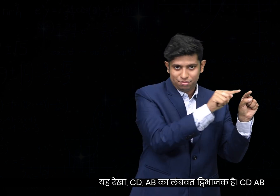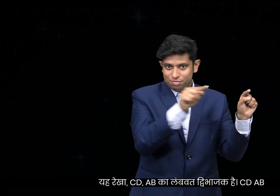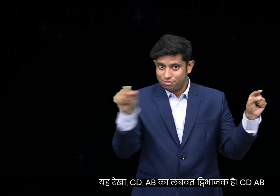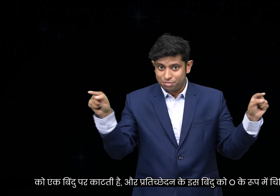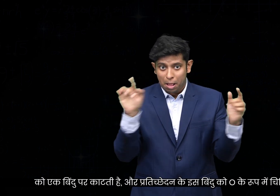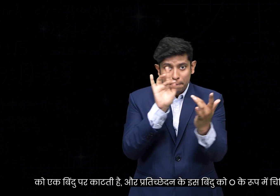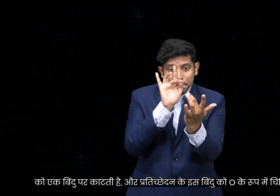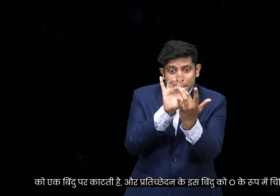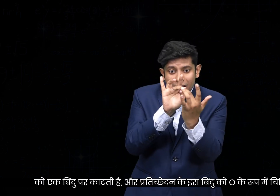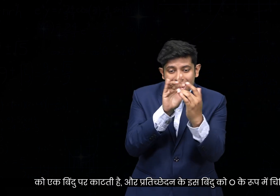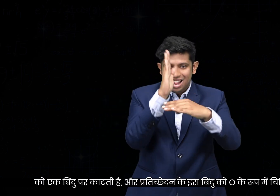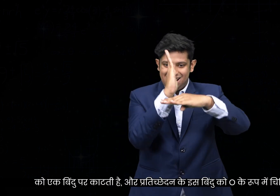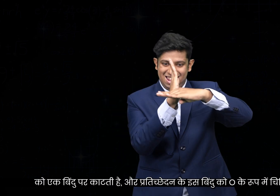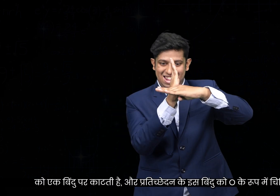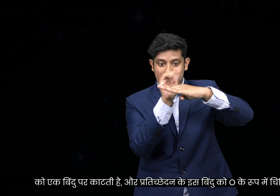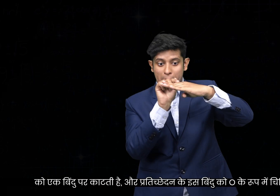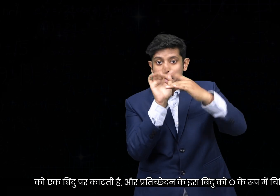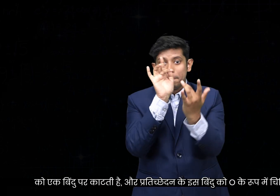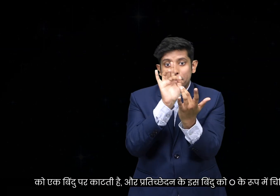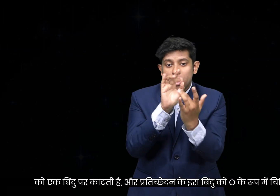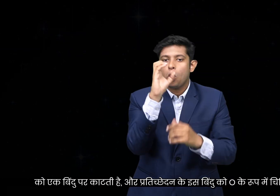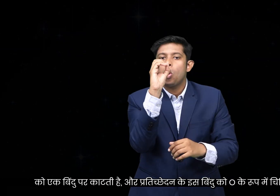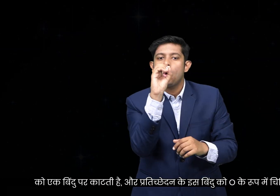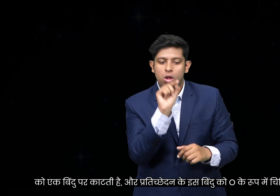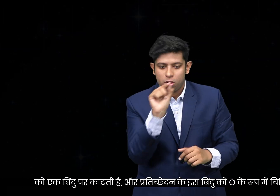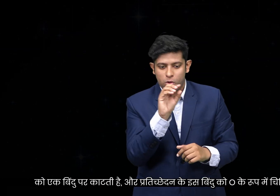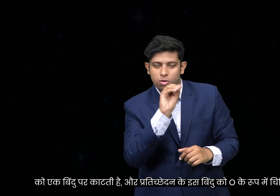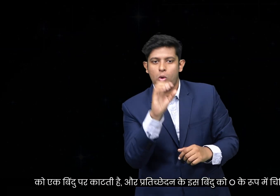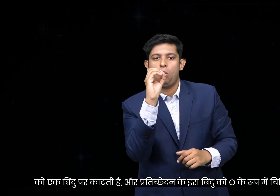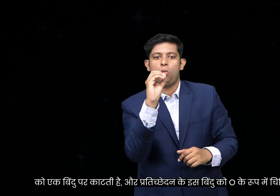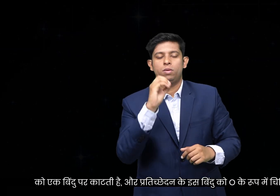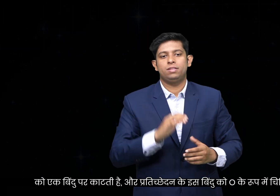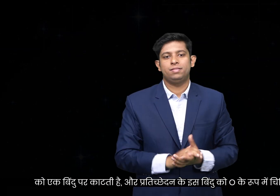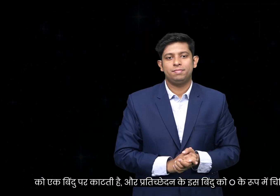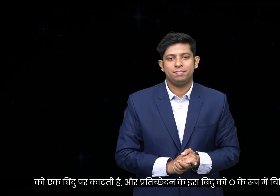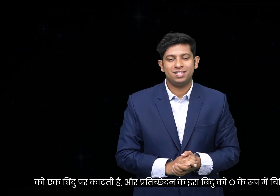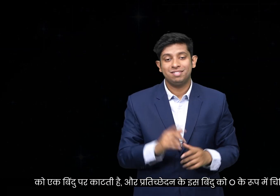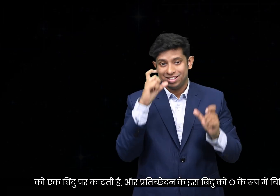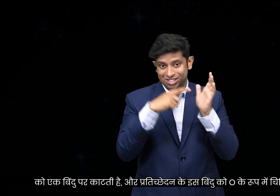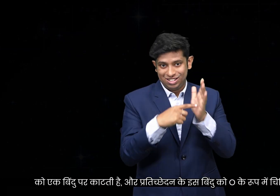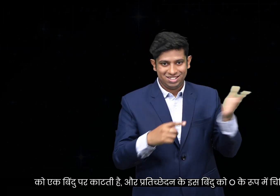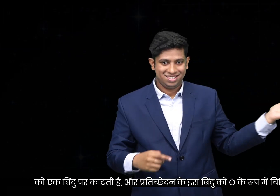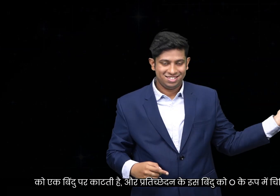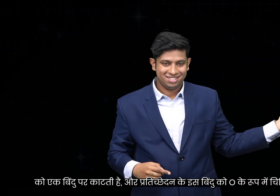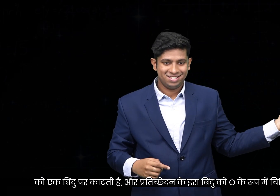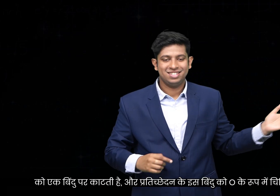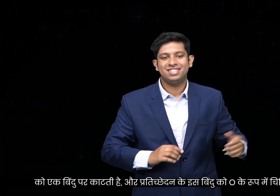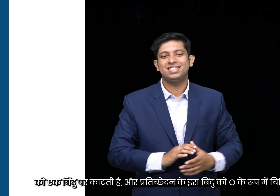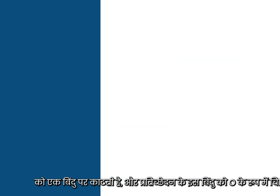को एक बिंदु पर काटती है और प्रतिच्छेदन के इस बिंदु को O के रूप में